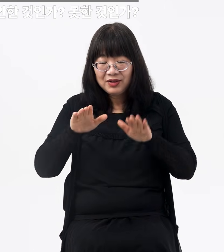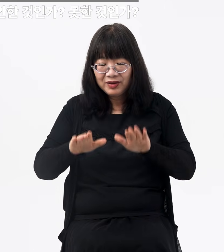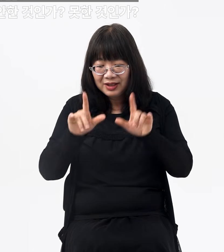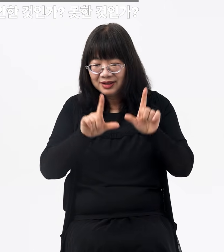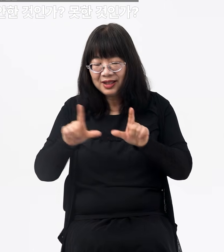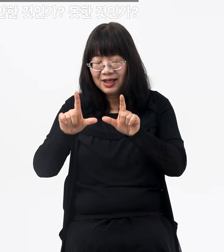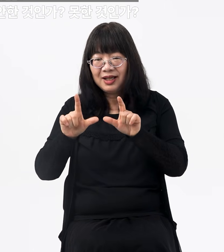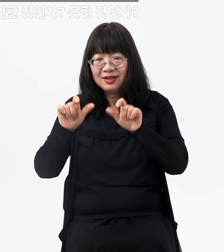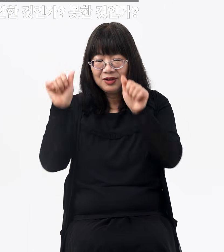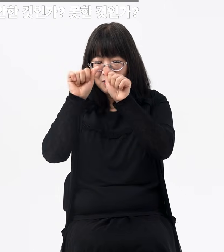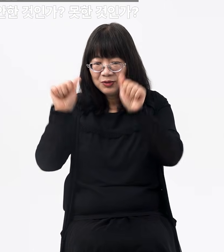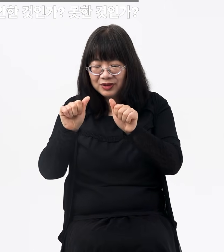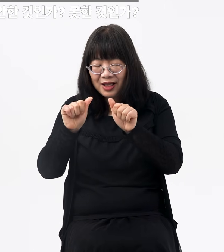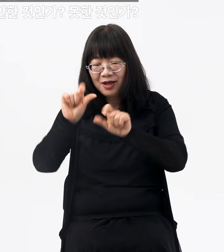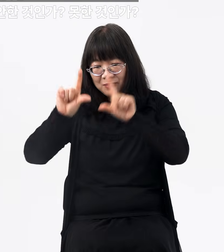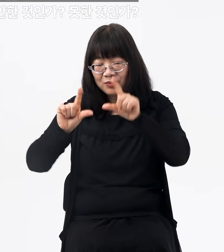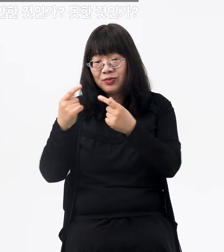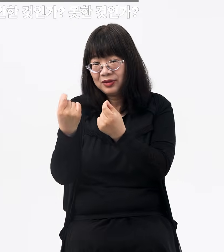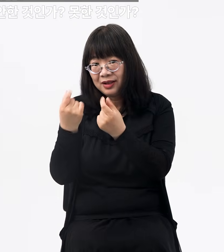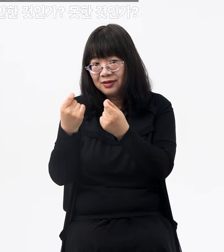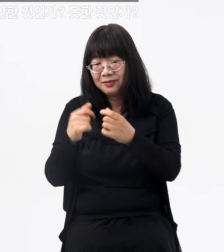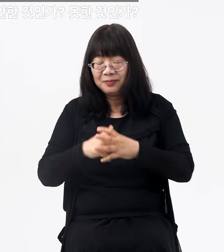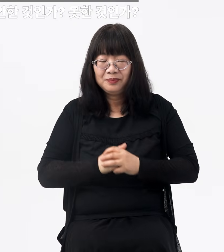자, 성경을 마저 한번 우리가 좀 볼까요?